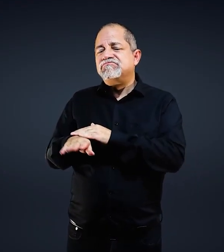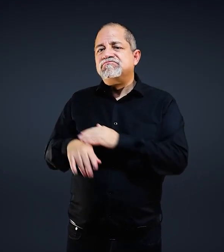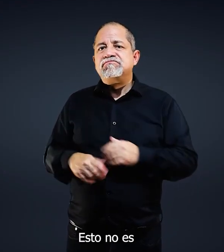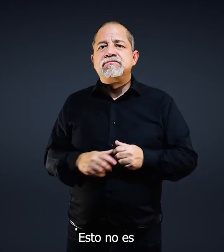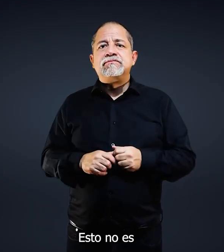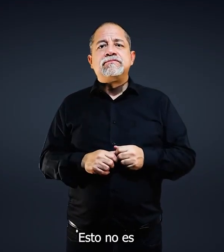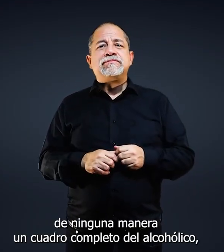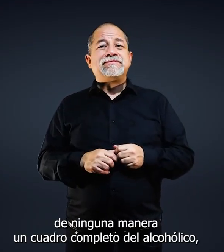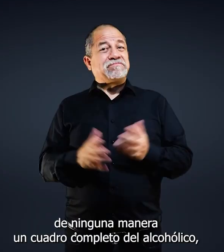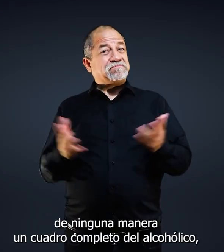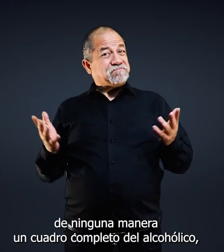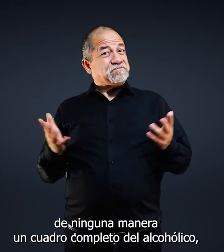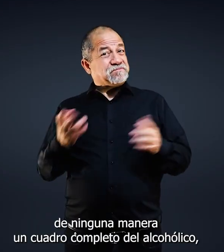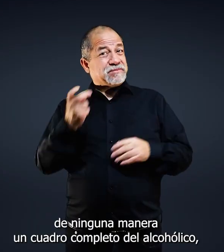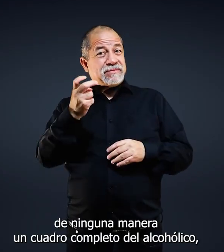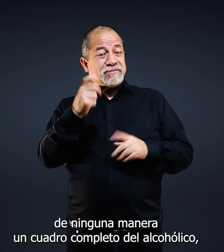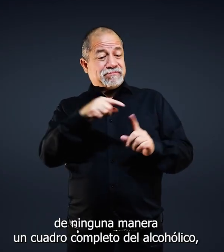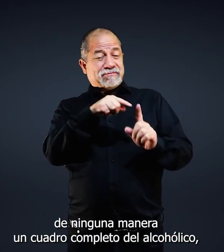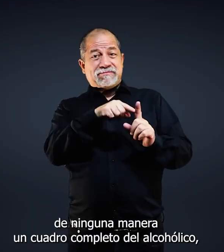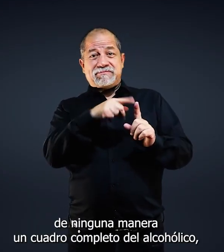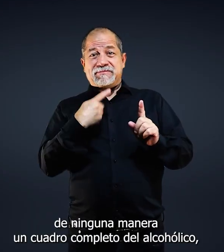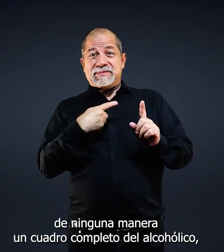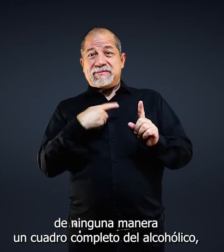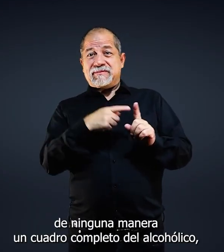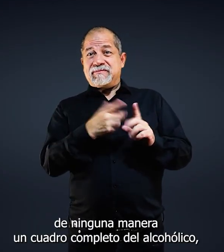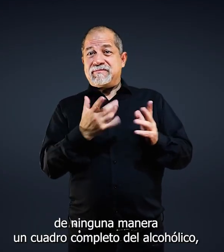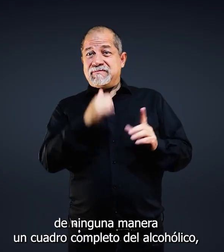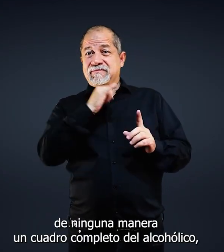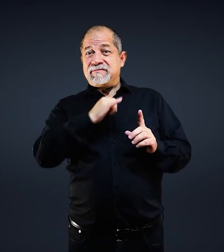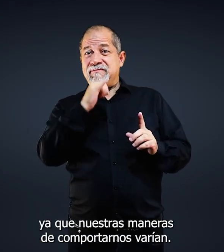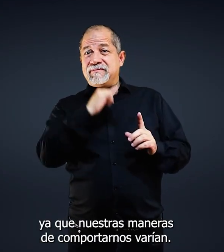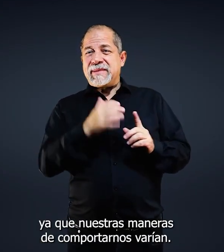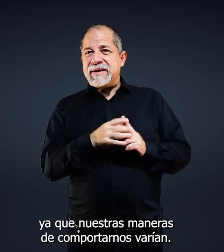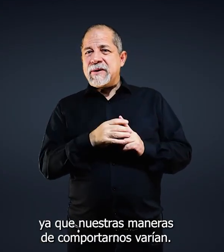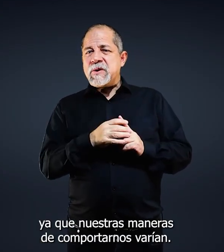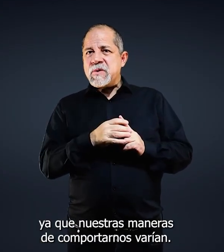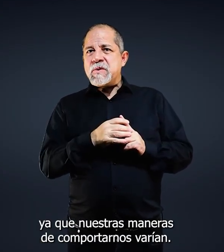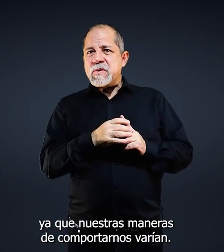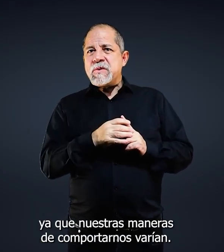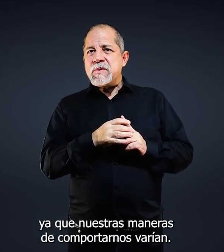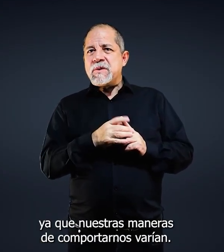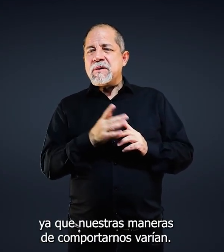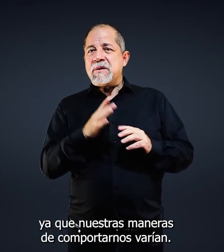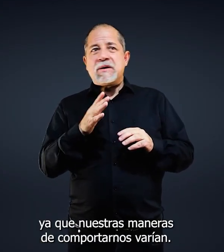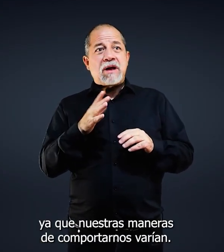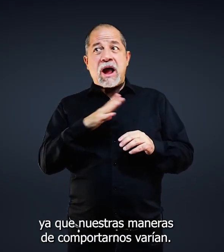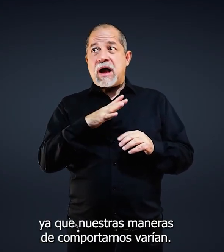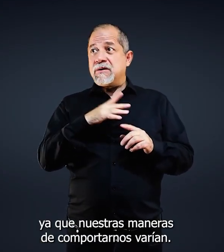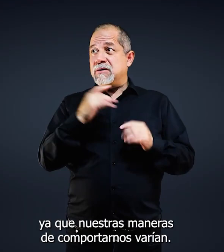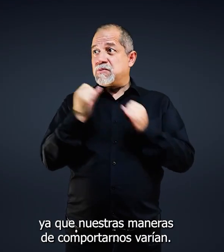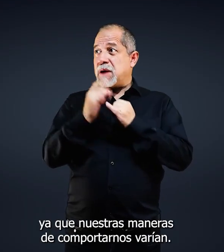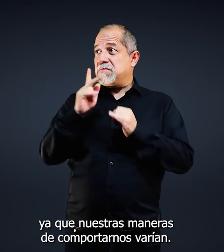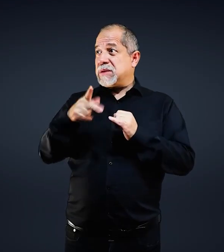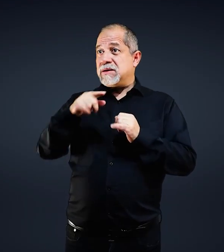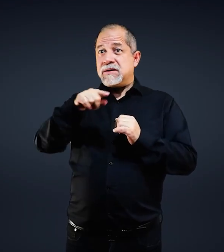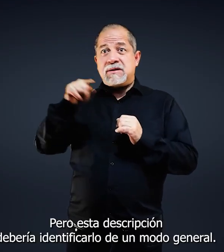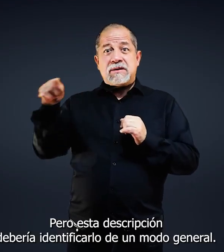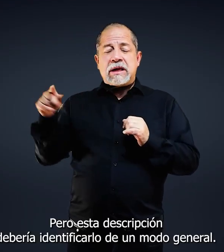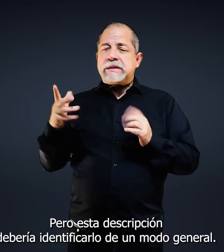Esto no es de ninguna manera un cuadro completo del alcohólico, ya que nuestras maneras de comportarnos varían, pero esta